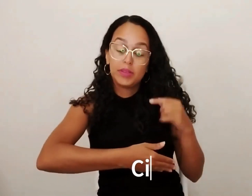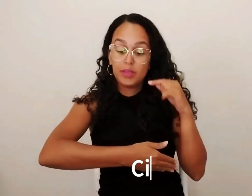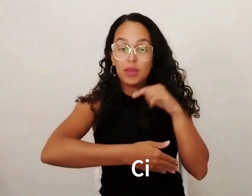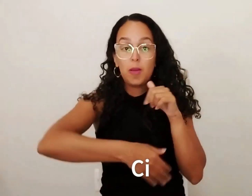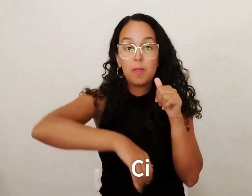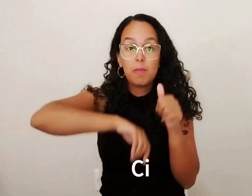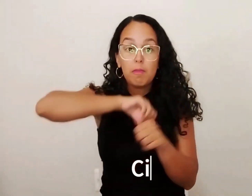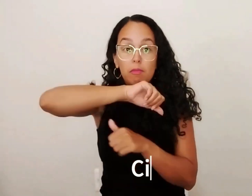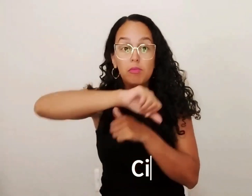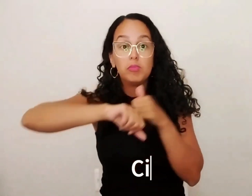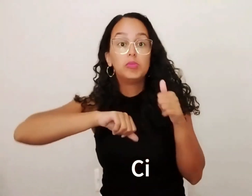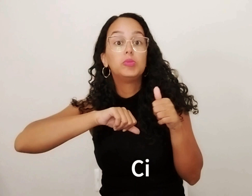Análise da obra.